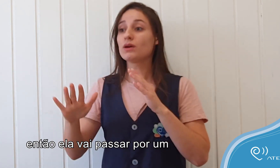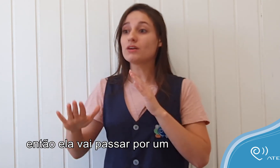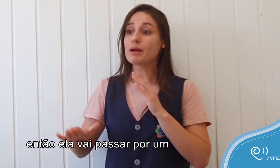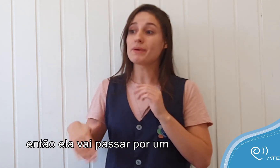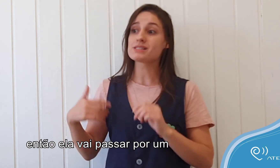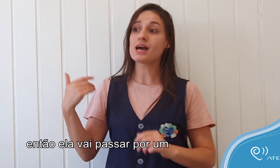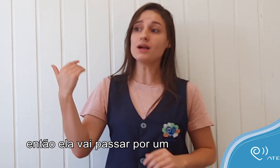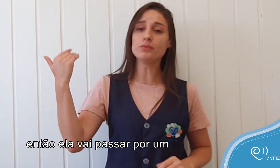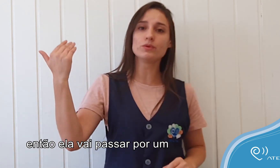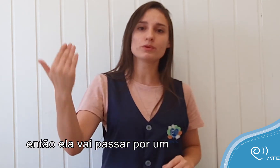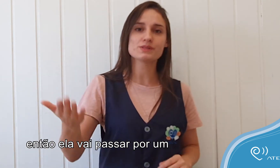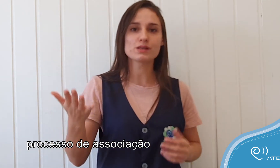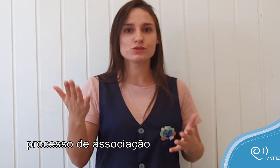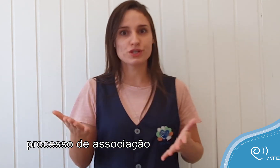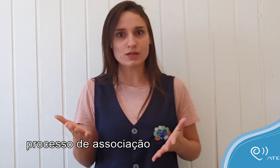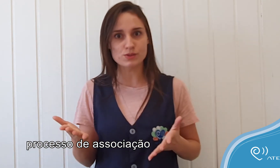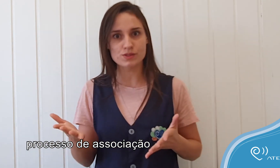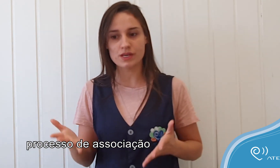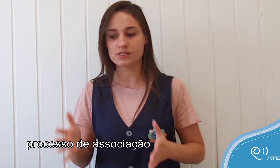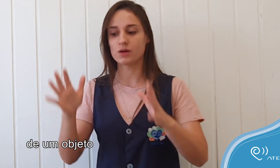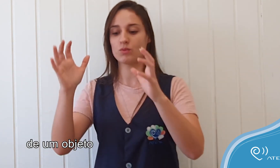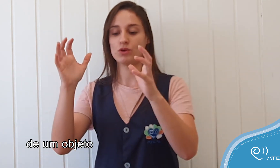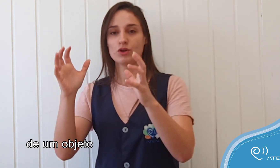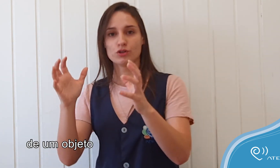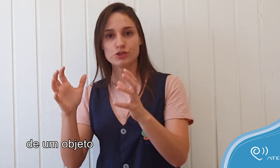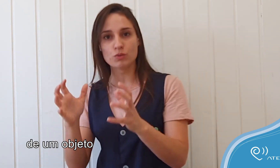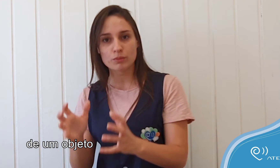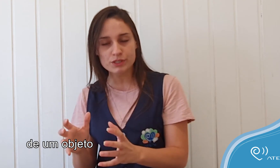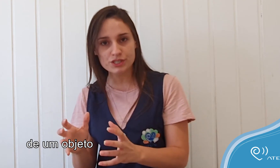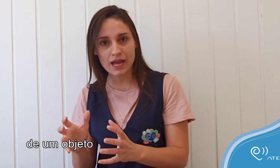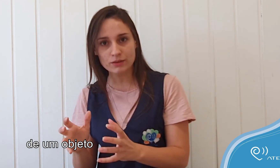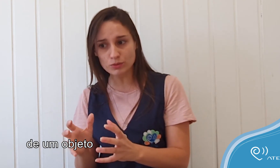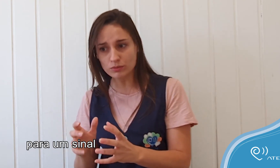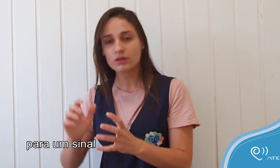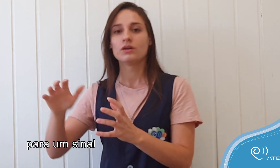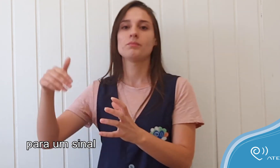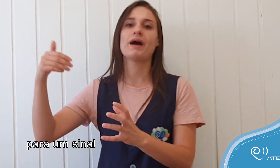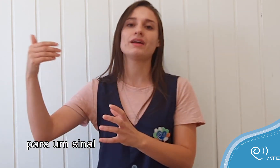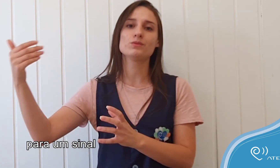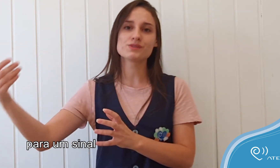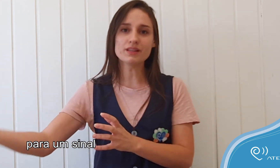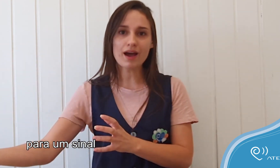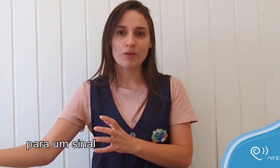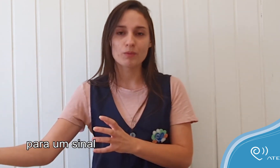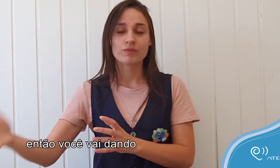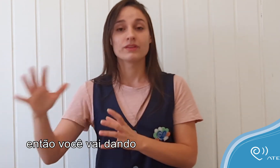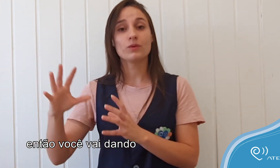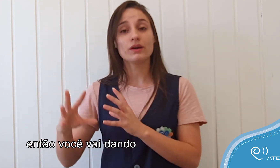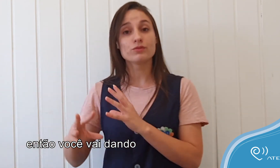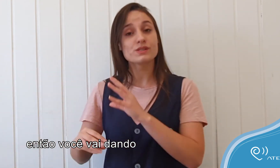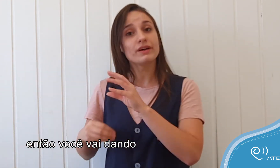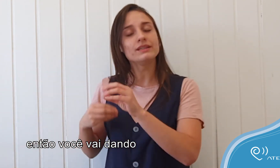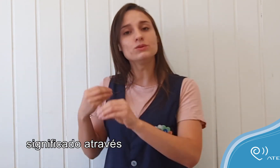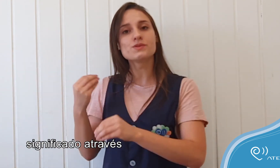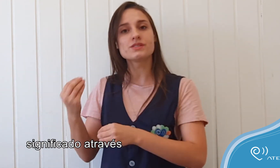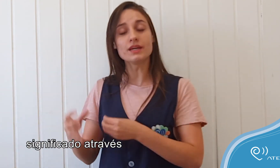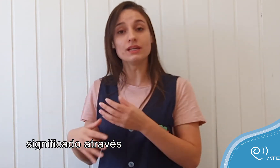vai passar por um processo de associação de um objeto para um sinal. Então você vai dando